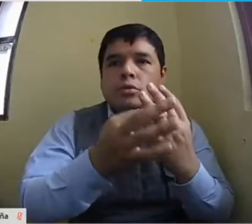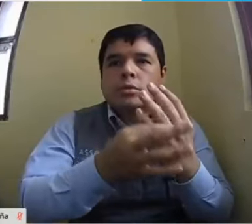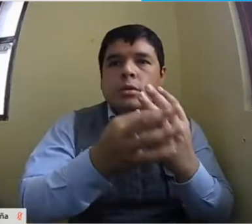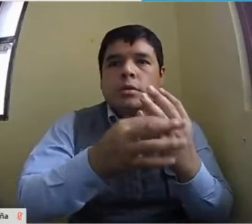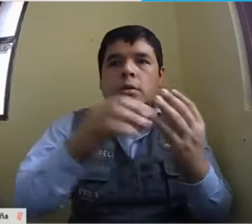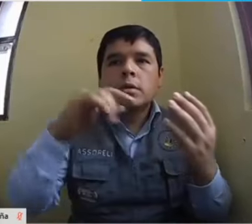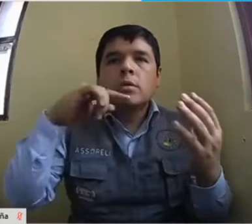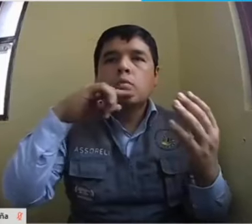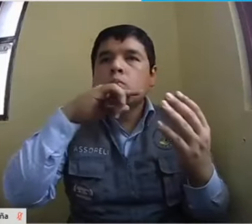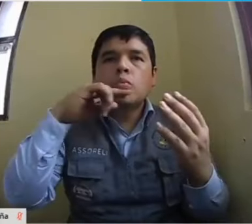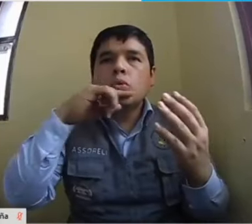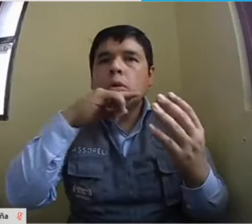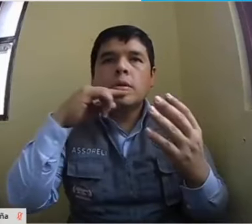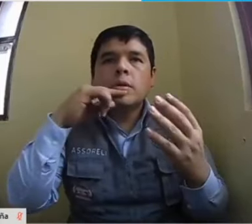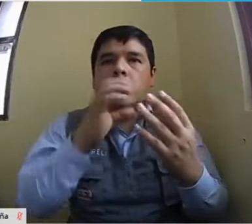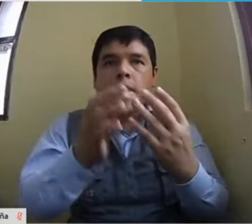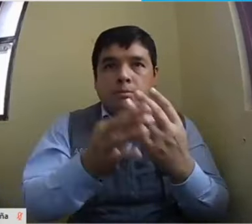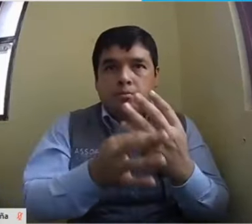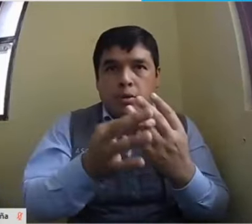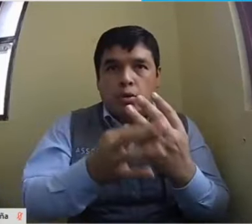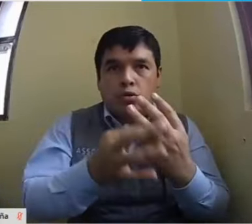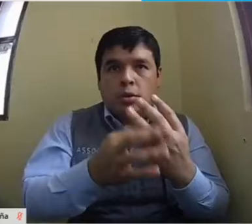Esposa, mujer